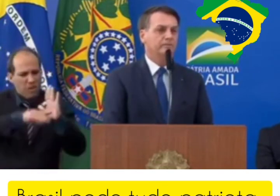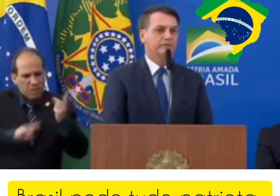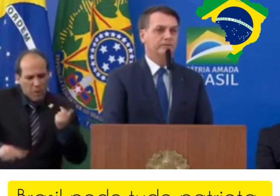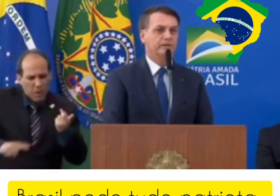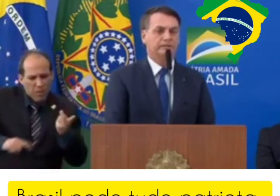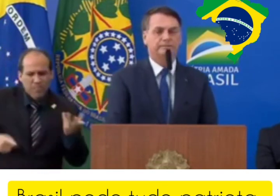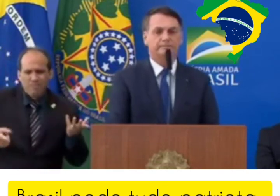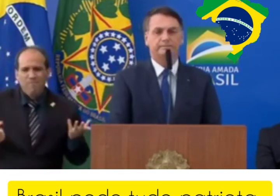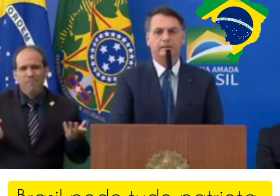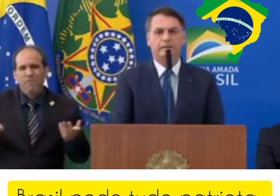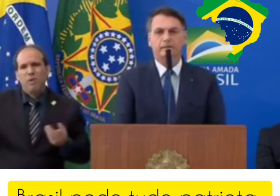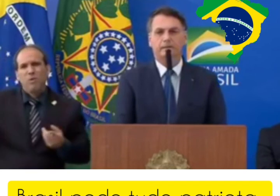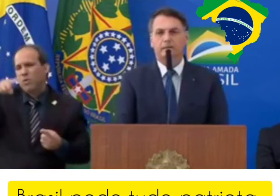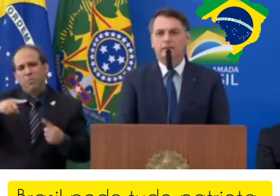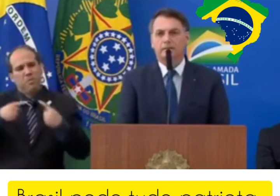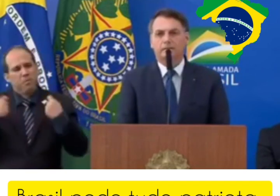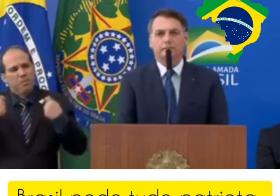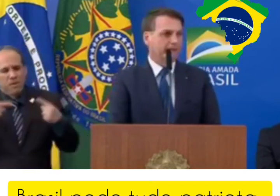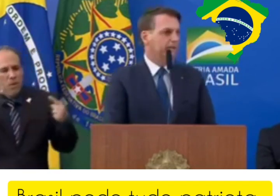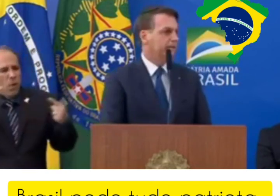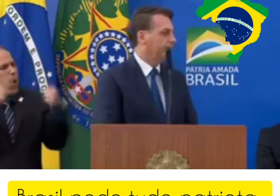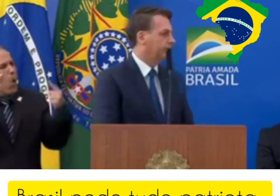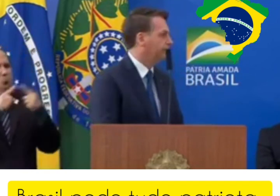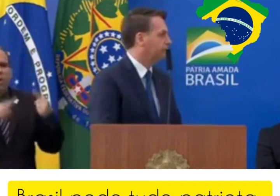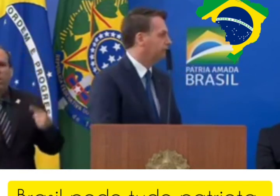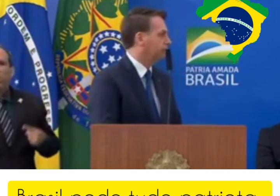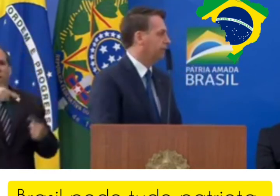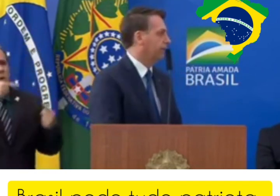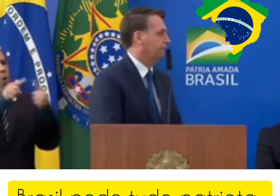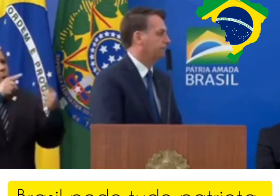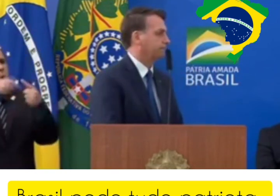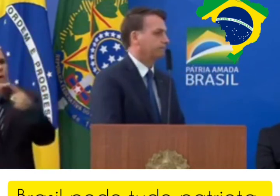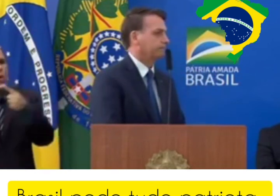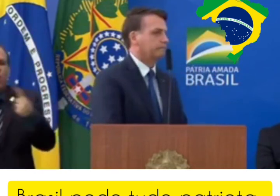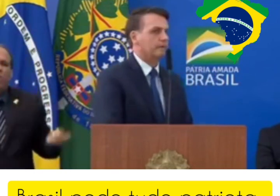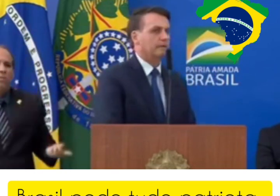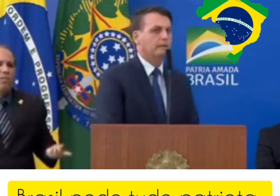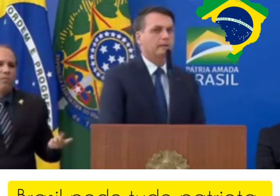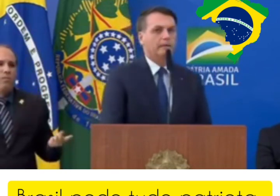rechaçadas por todos nós. Mandetta, mais uma vez, muito obrigado.